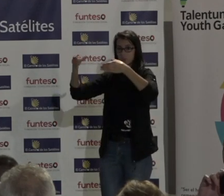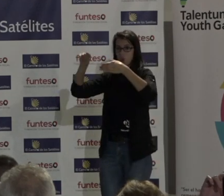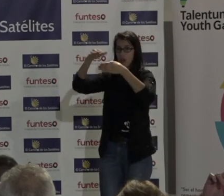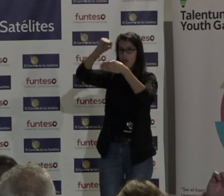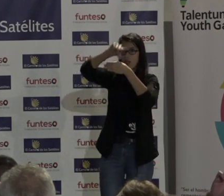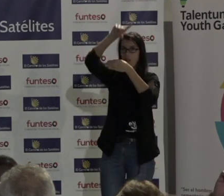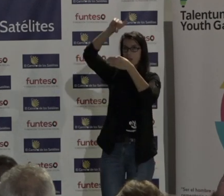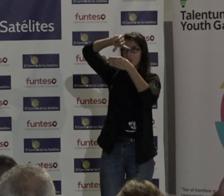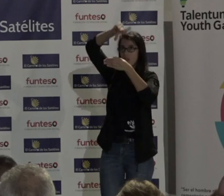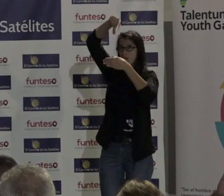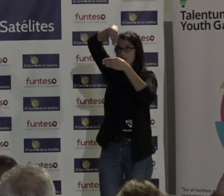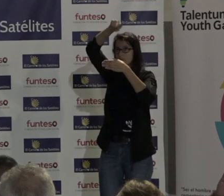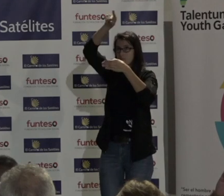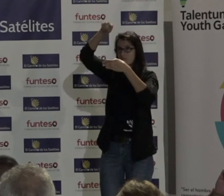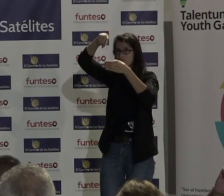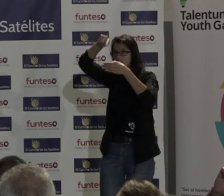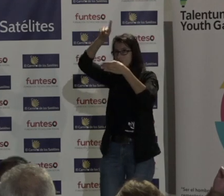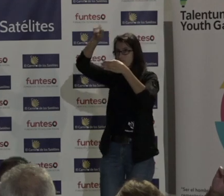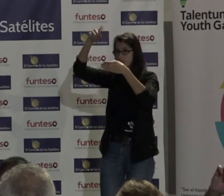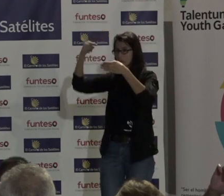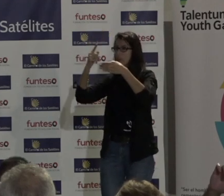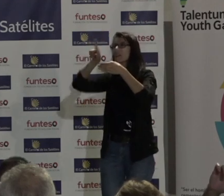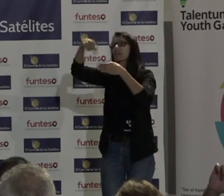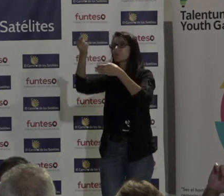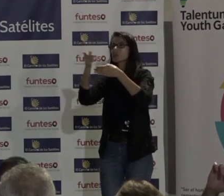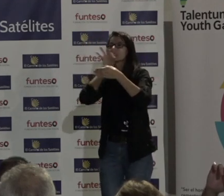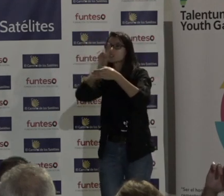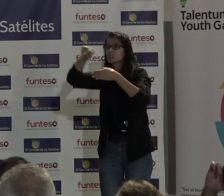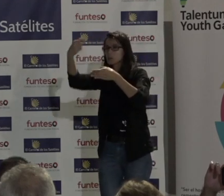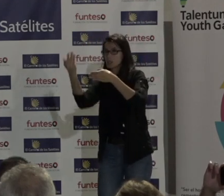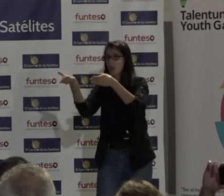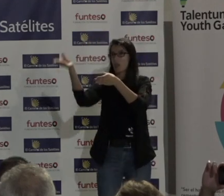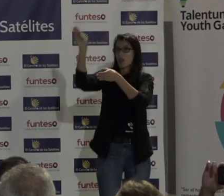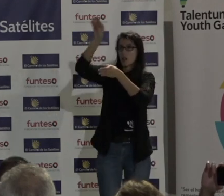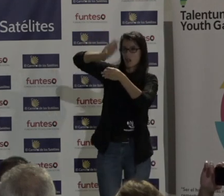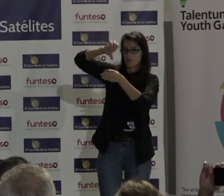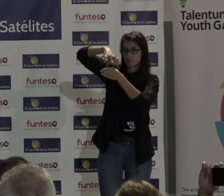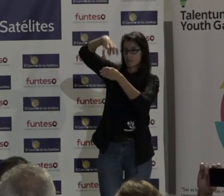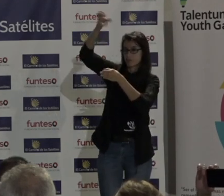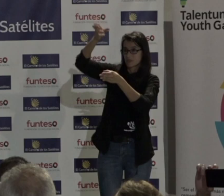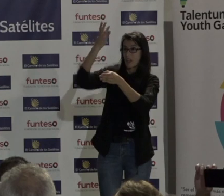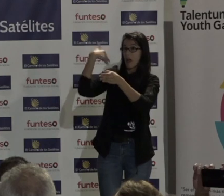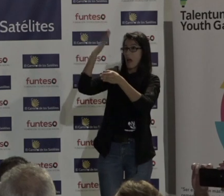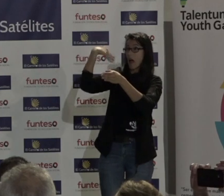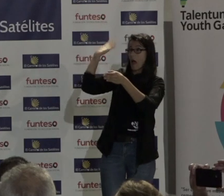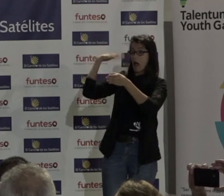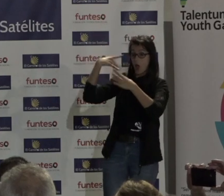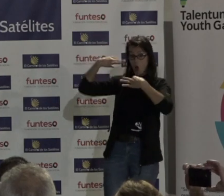almenas, pero las almenas es un añadido posterior. Originalmente era un cubo